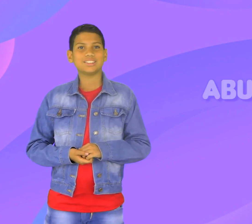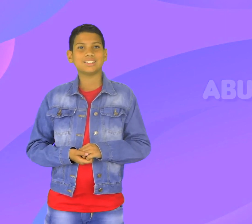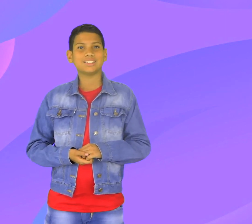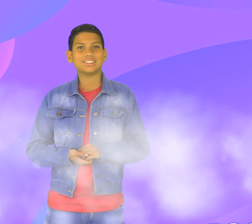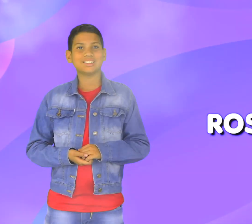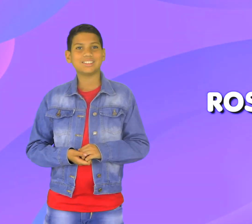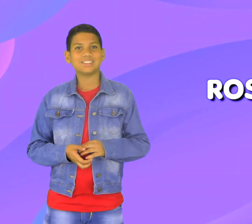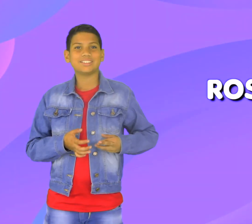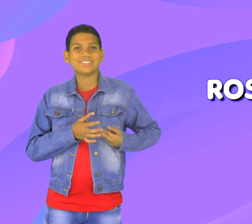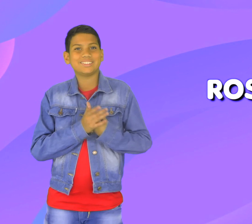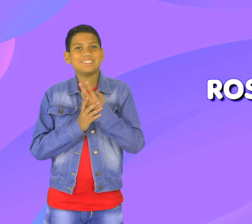Rosas.